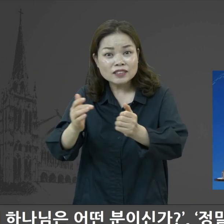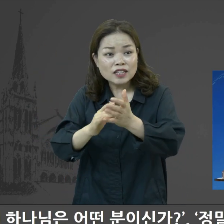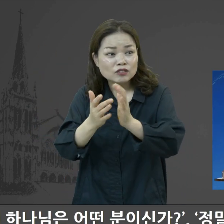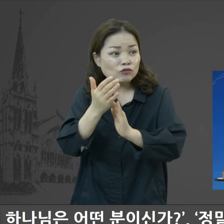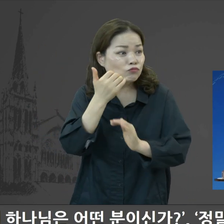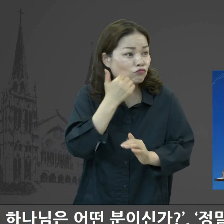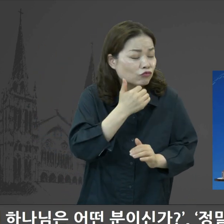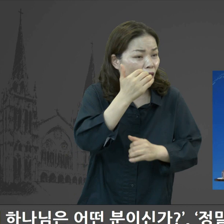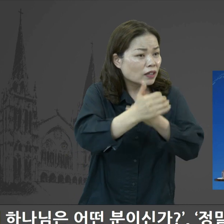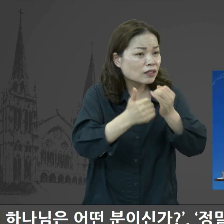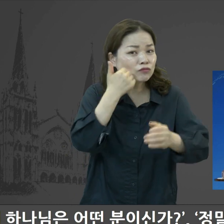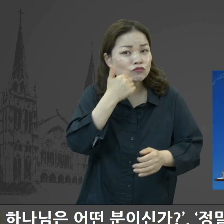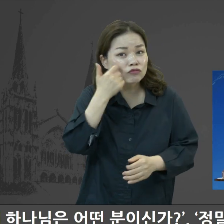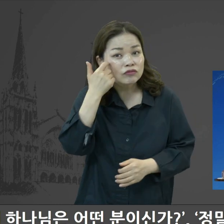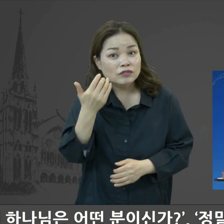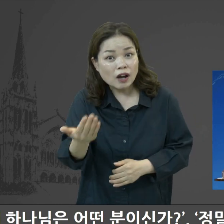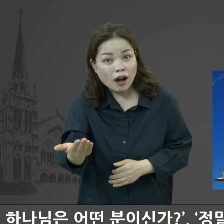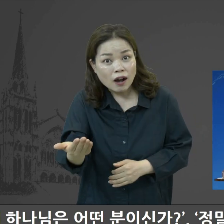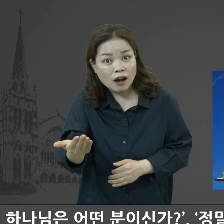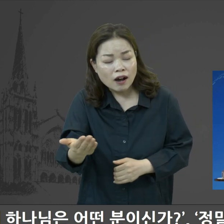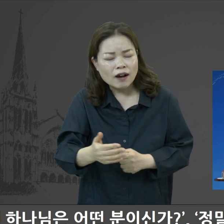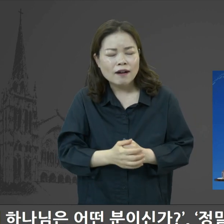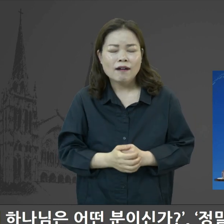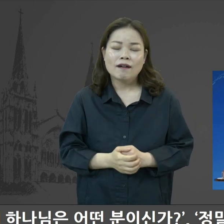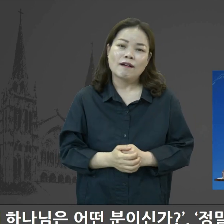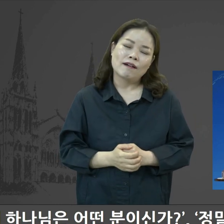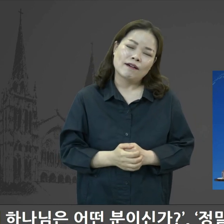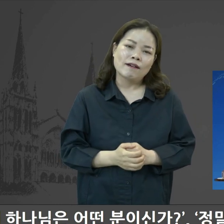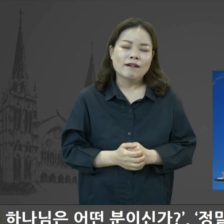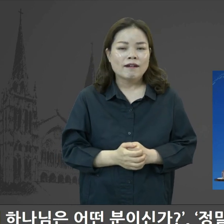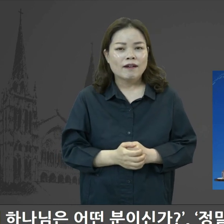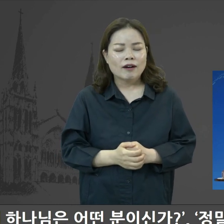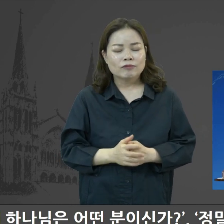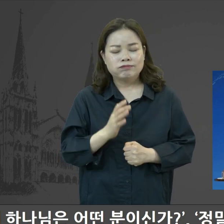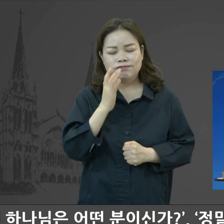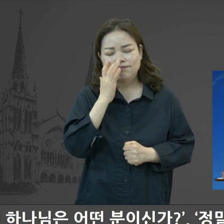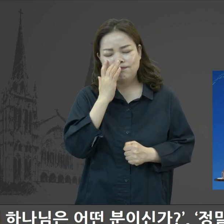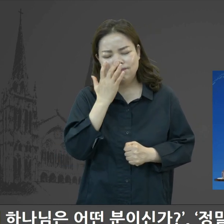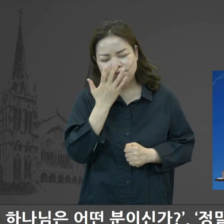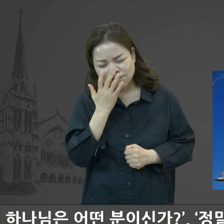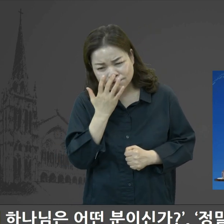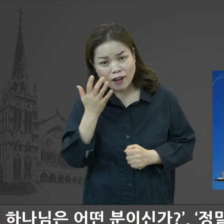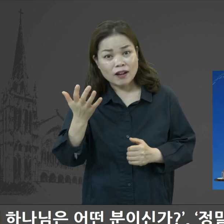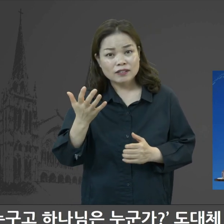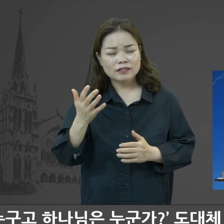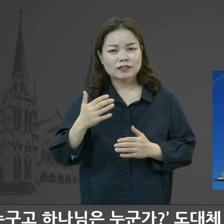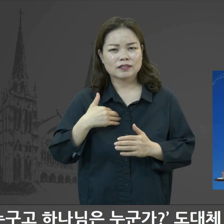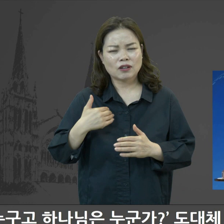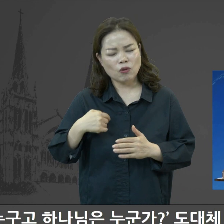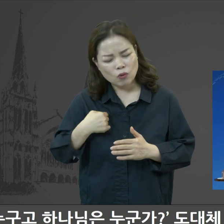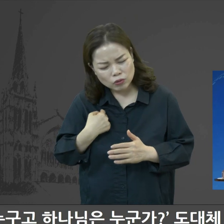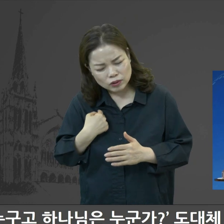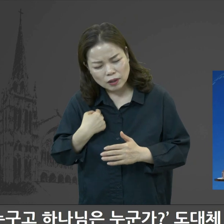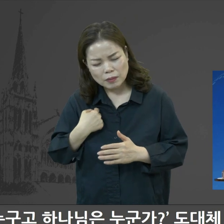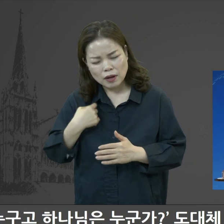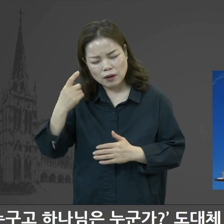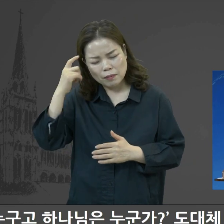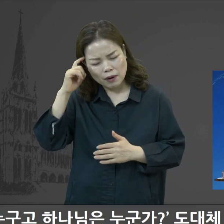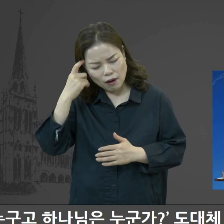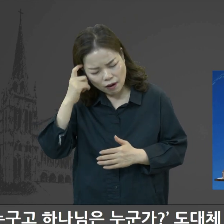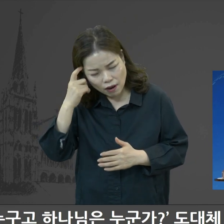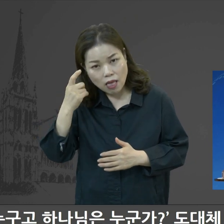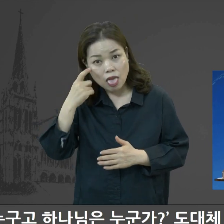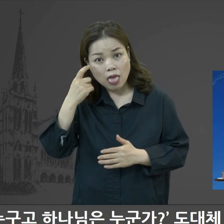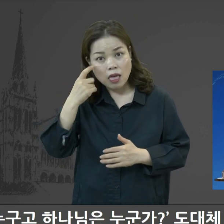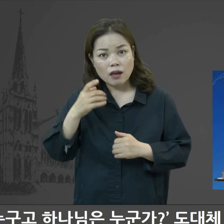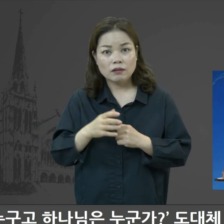예수님은 누구고 하나님은 누군가? 도대체 이해가 안 가는 속에서 제가 혼자 나름대로 많이 머리를